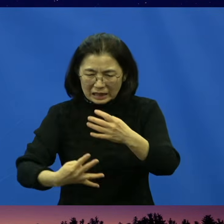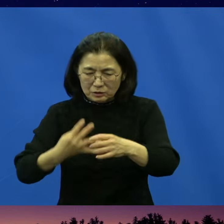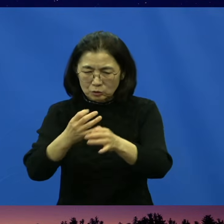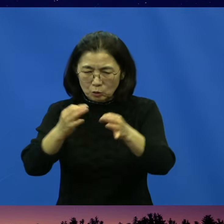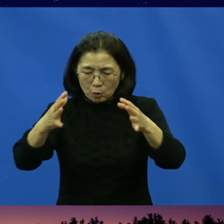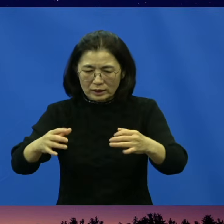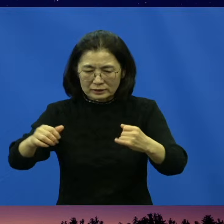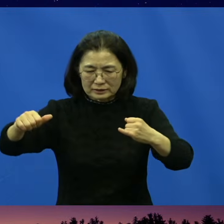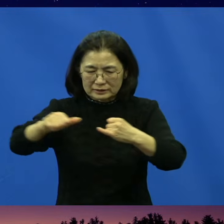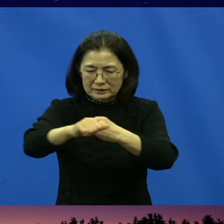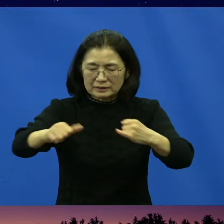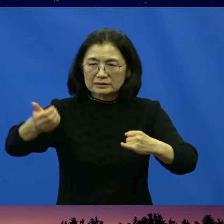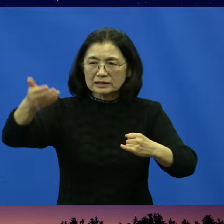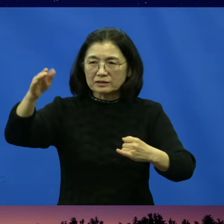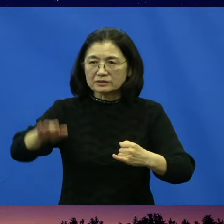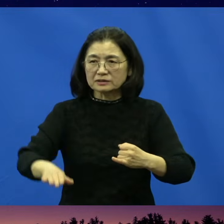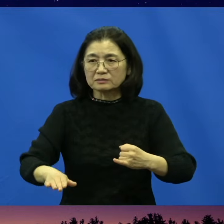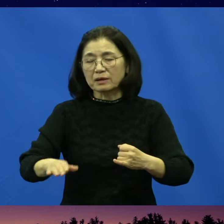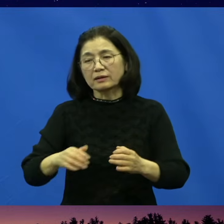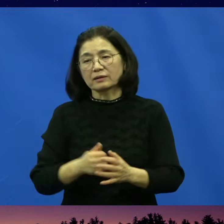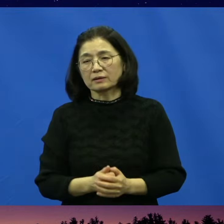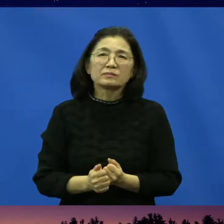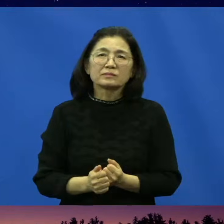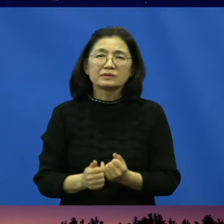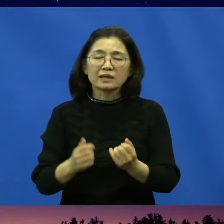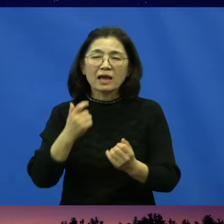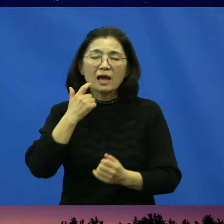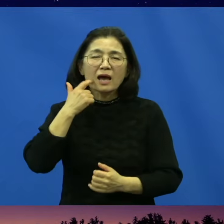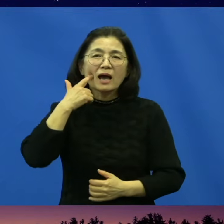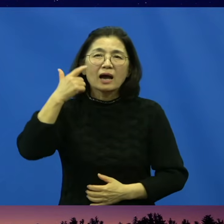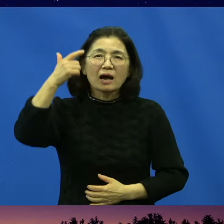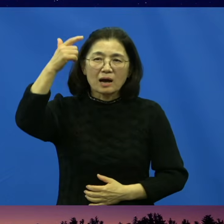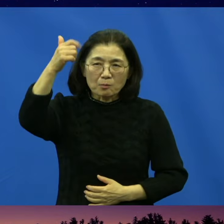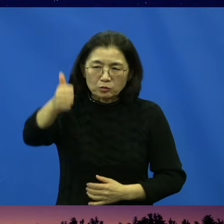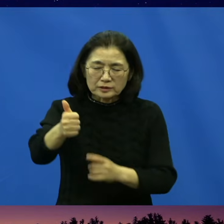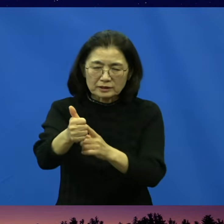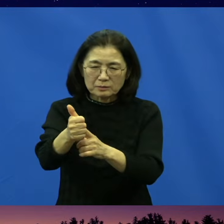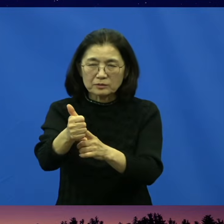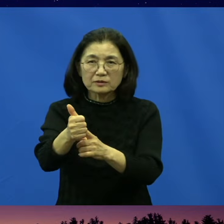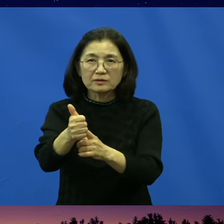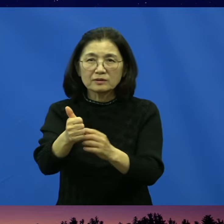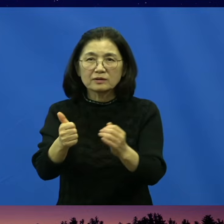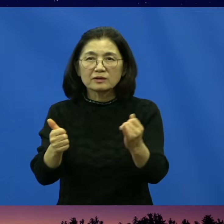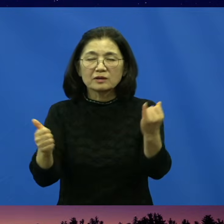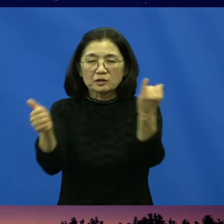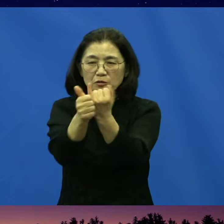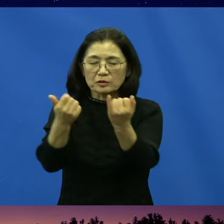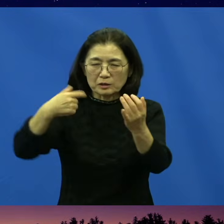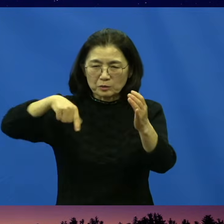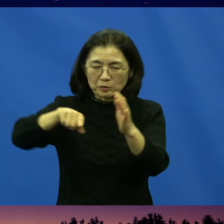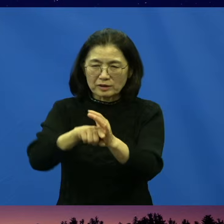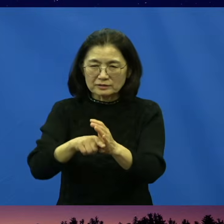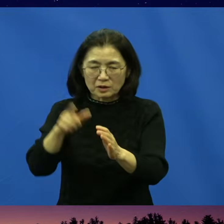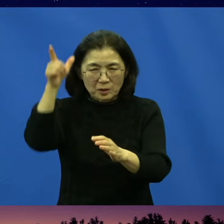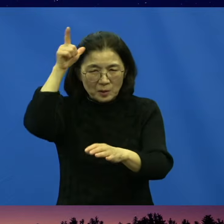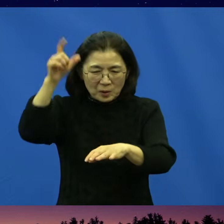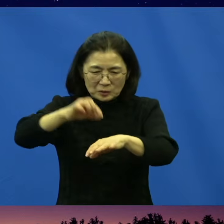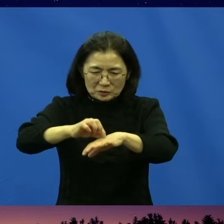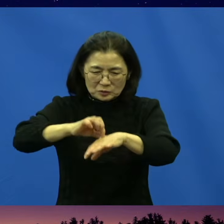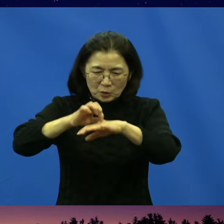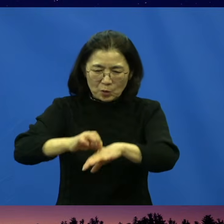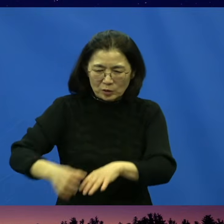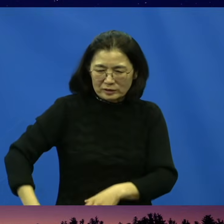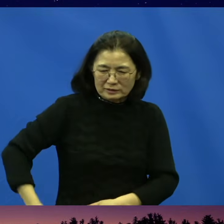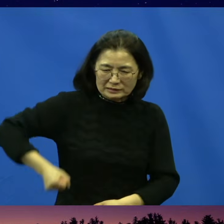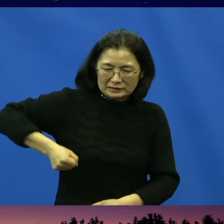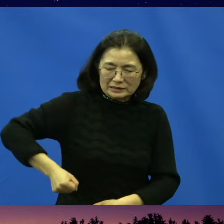이 목사님이 아마도 전도사님이었을 때 그 박스를 사들고 이제 딸을